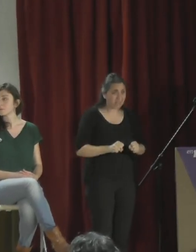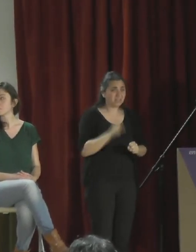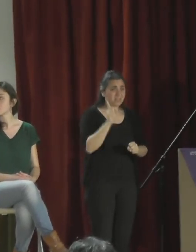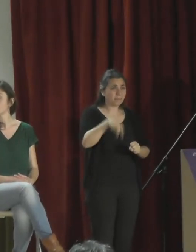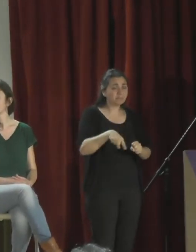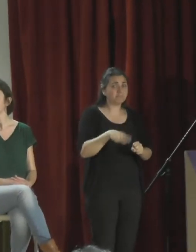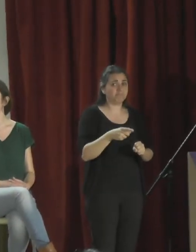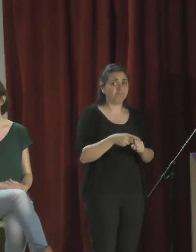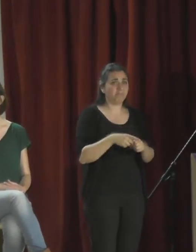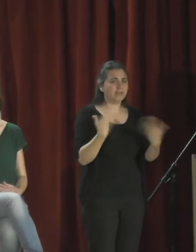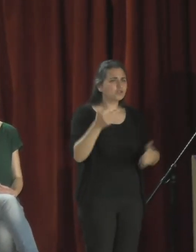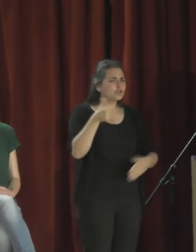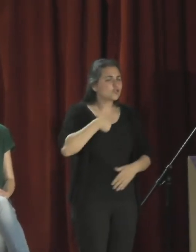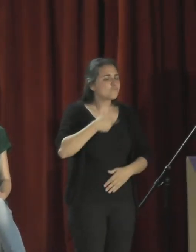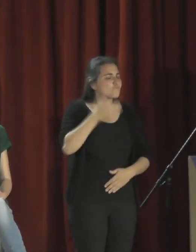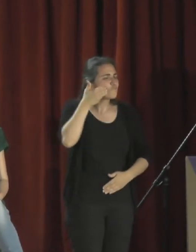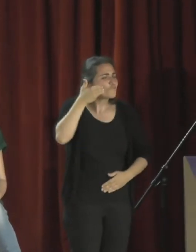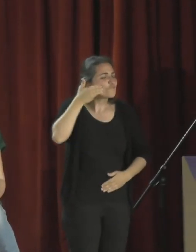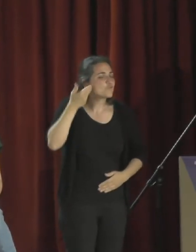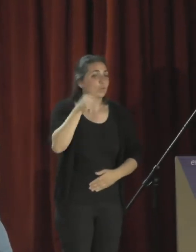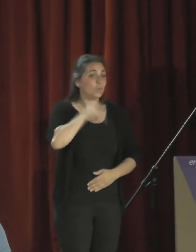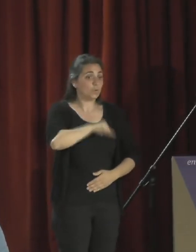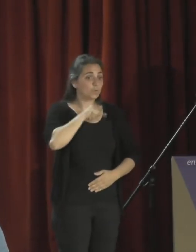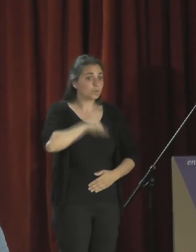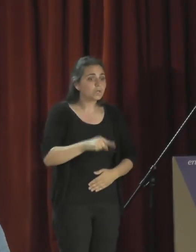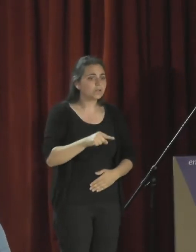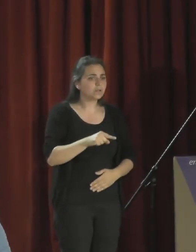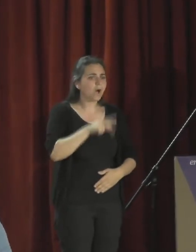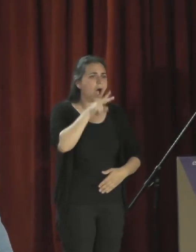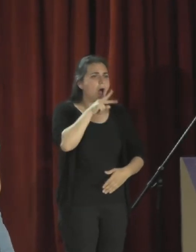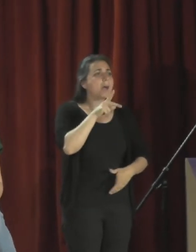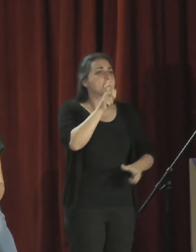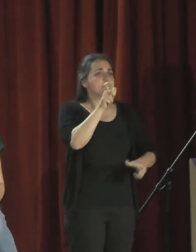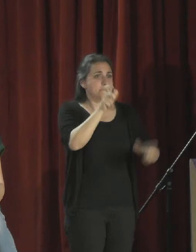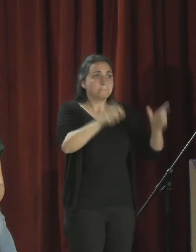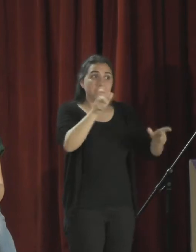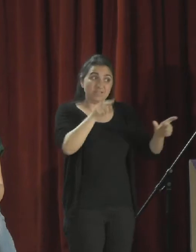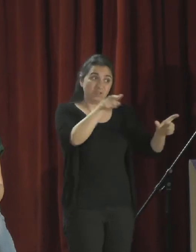institucións. Orgullo tamén poder falar deles agora mesmo.